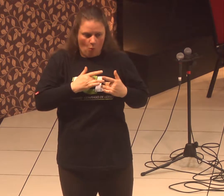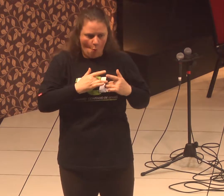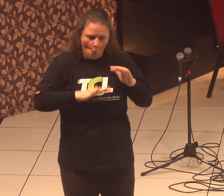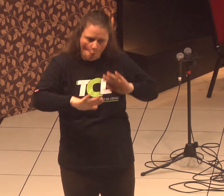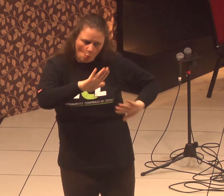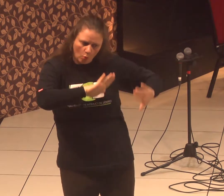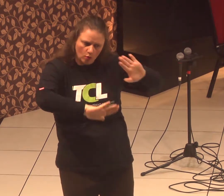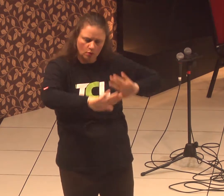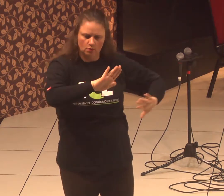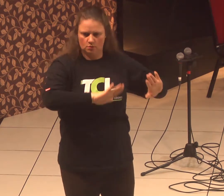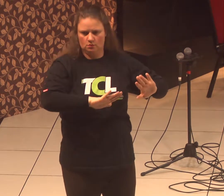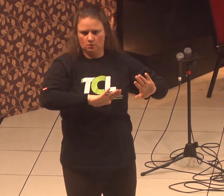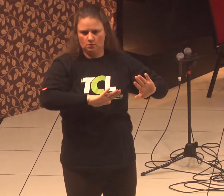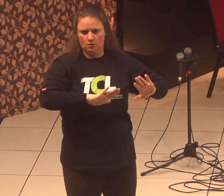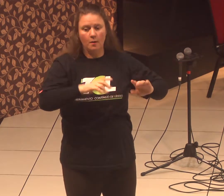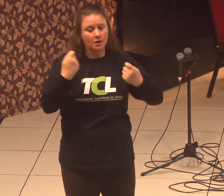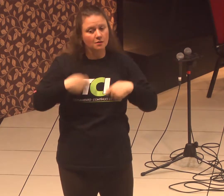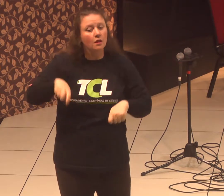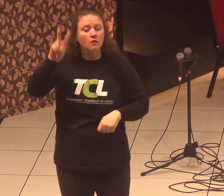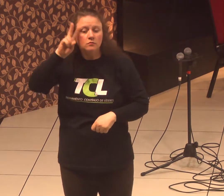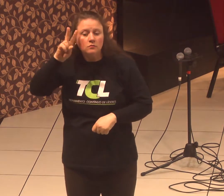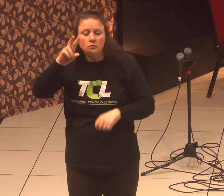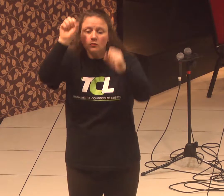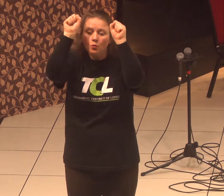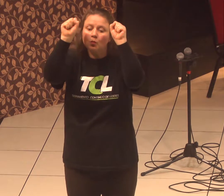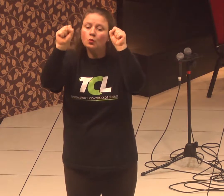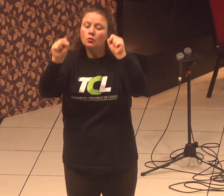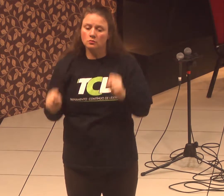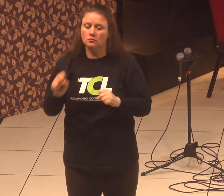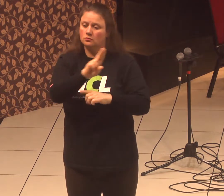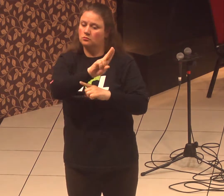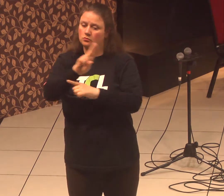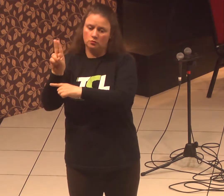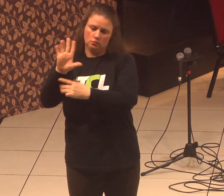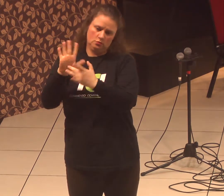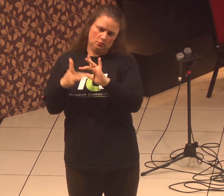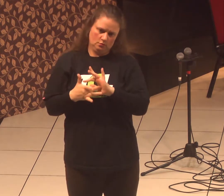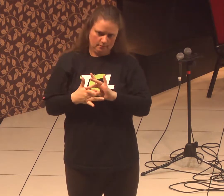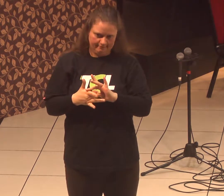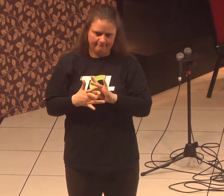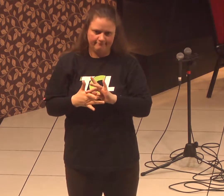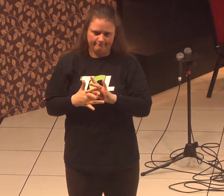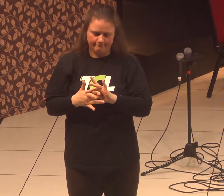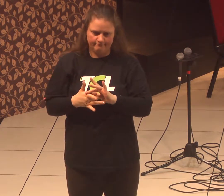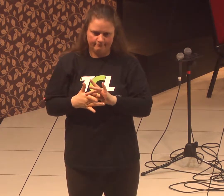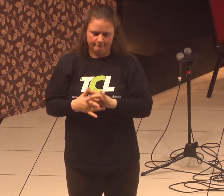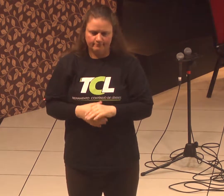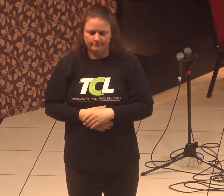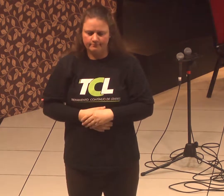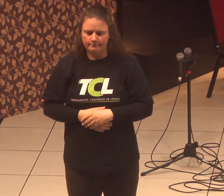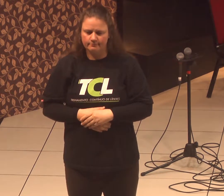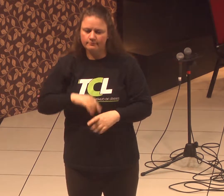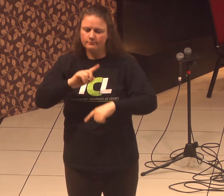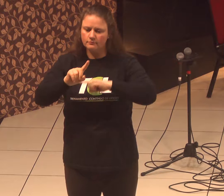Então, na ministração de cura, o poder do nome de Jesus. E